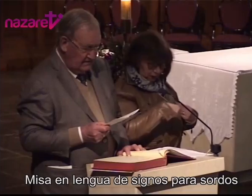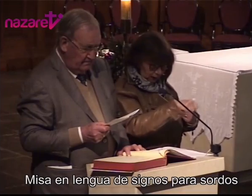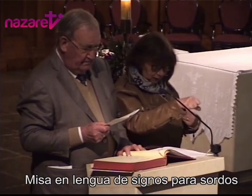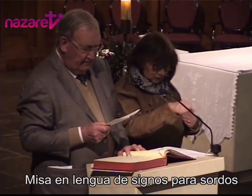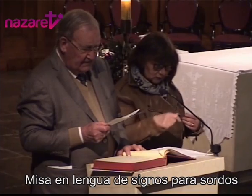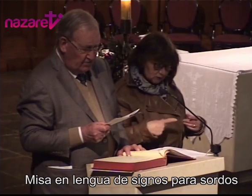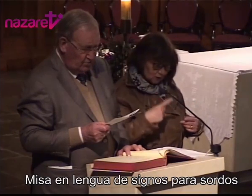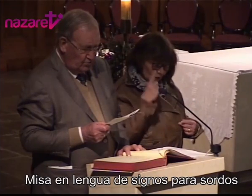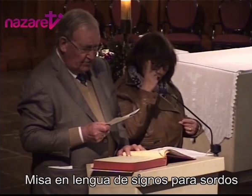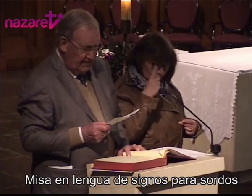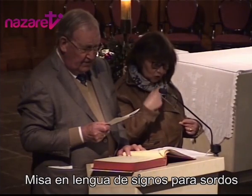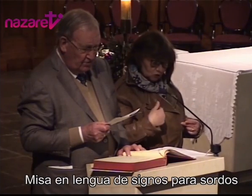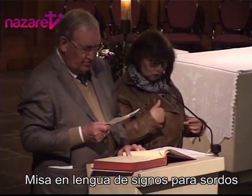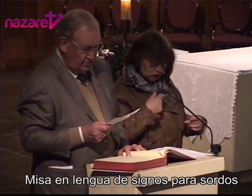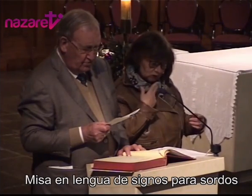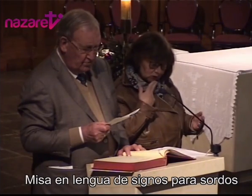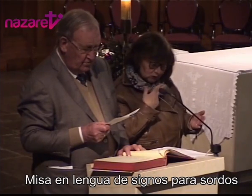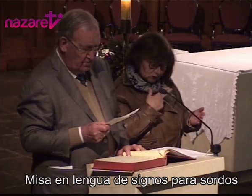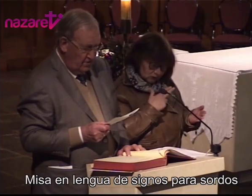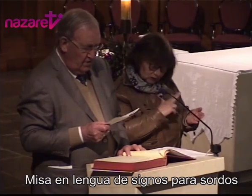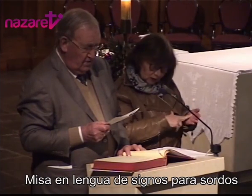Saborearéis pastos sustanciosos.